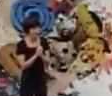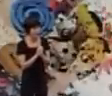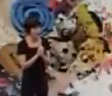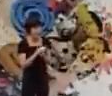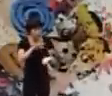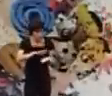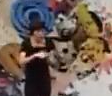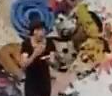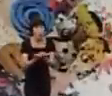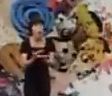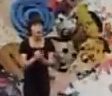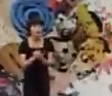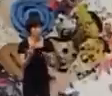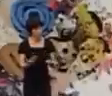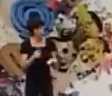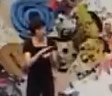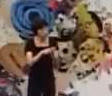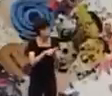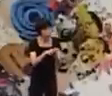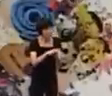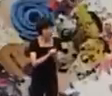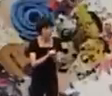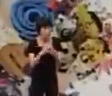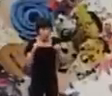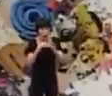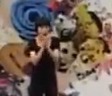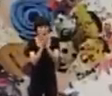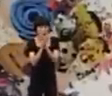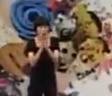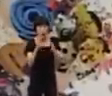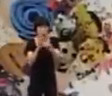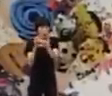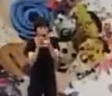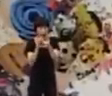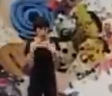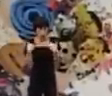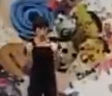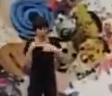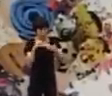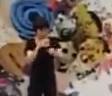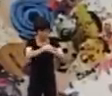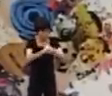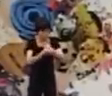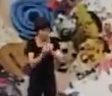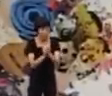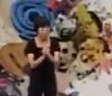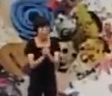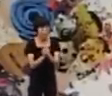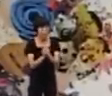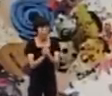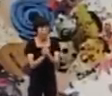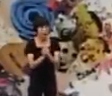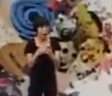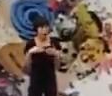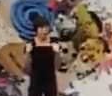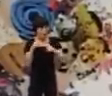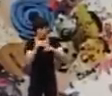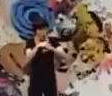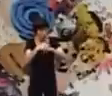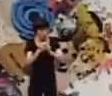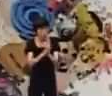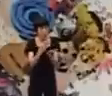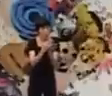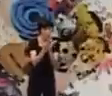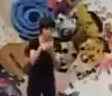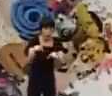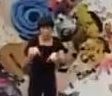嗱，不過咁嘅，今日呢個故事咧就發生喺玩具國嗰度噶。玩具國嗰度咧，顧名思義，住咗各種